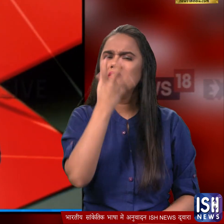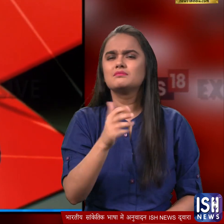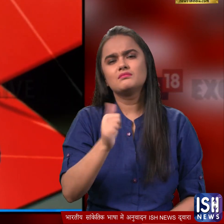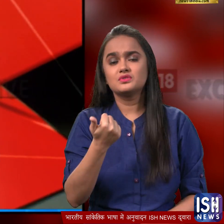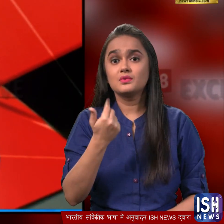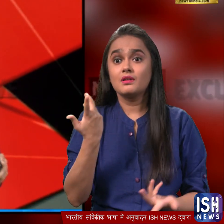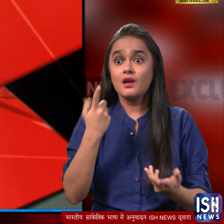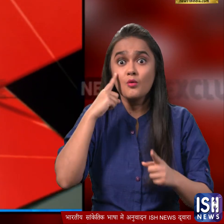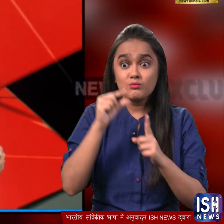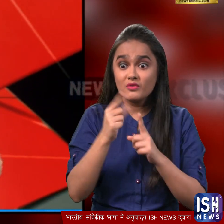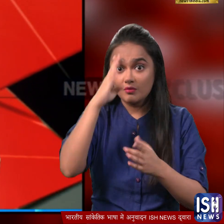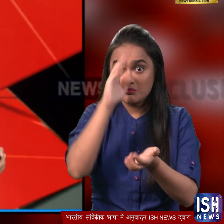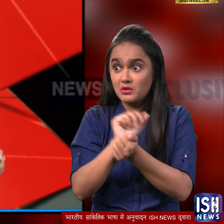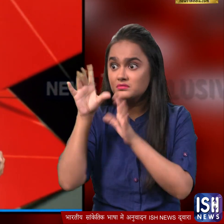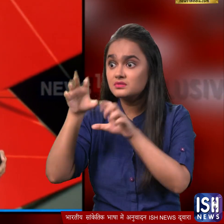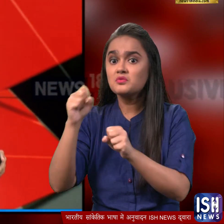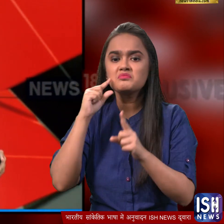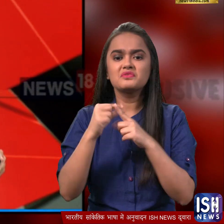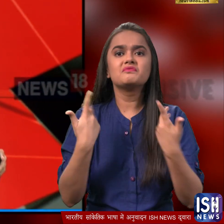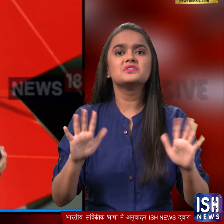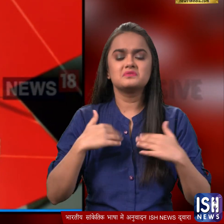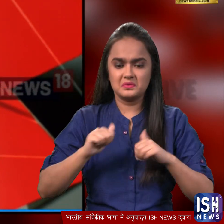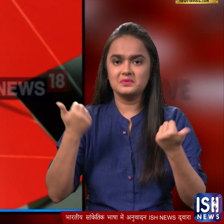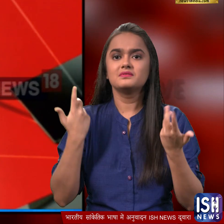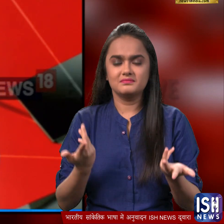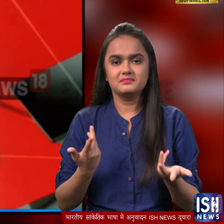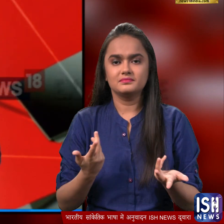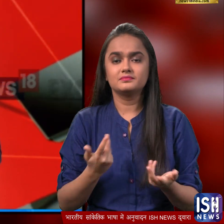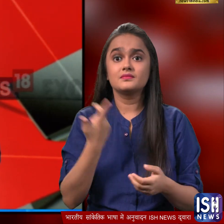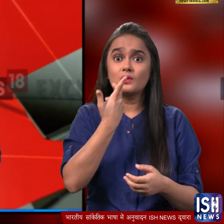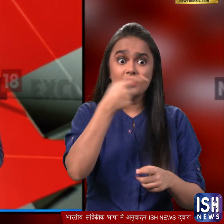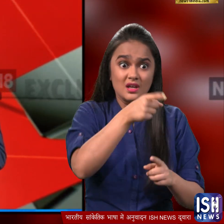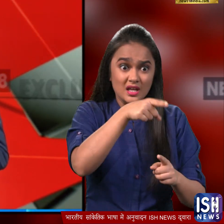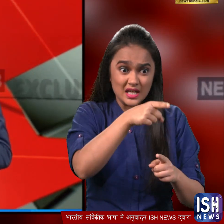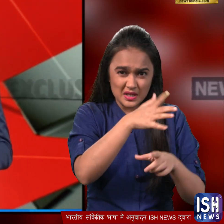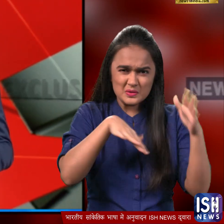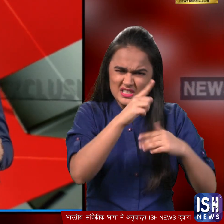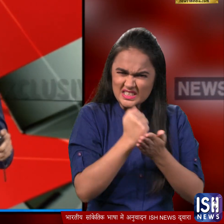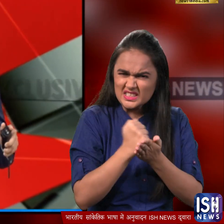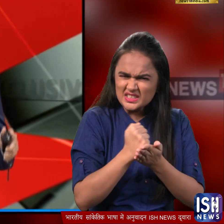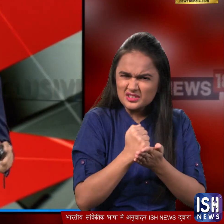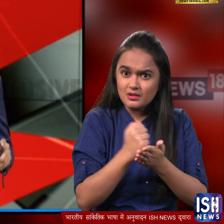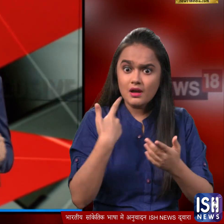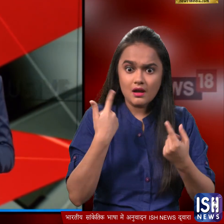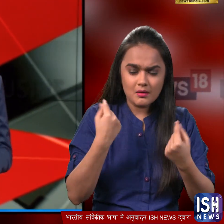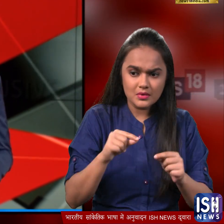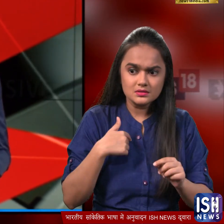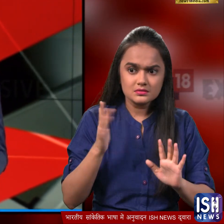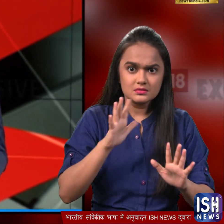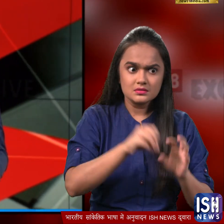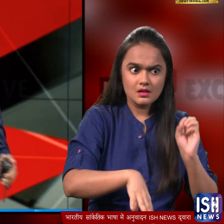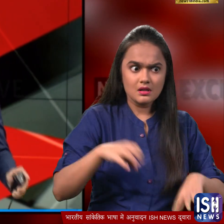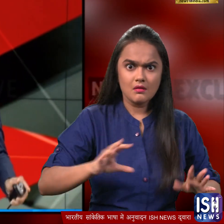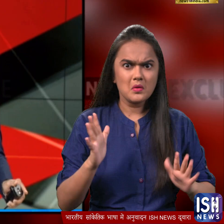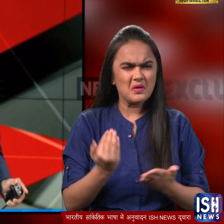बच नहीं सकता, जिसकी मिसाल मुंबई पुलिस ने मोबाइल फोन चुराने वाले गैंग का पर्दाफाश करके पेश कर दी, जबकि उस गैंग ने अपनी तरफ से कोई सुराग नहीं